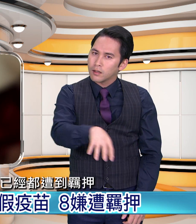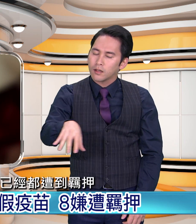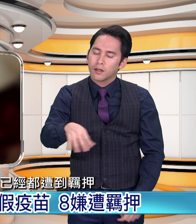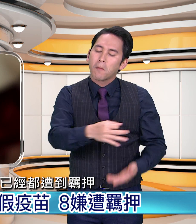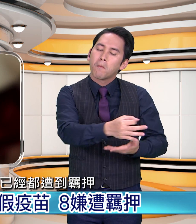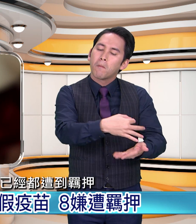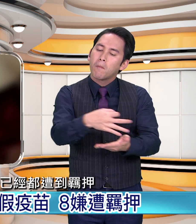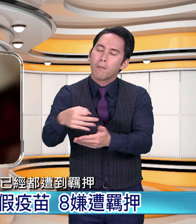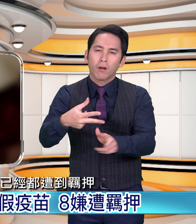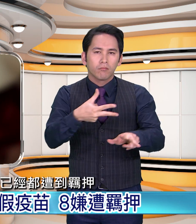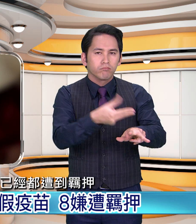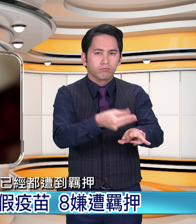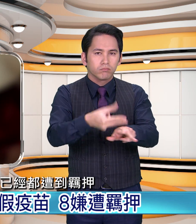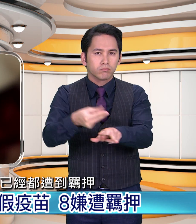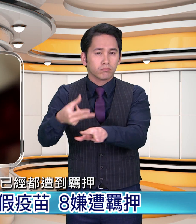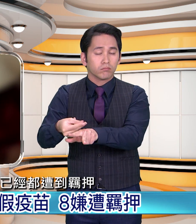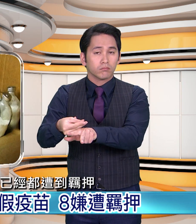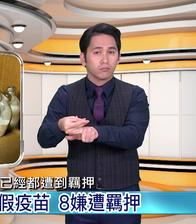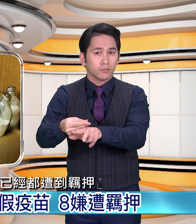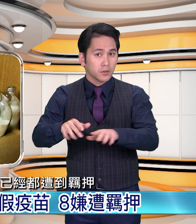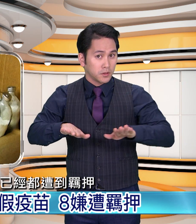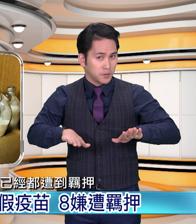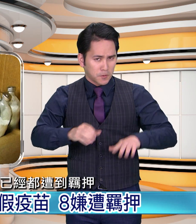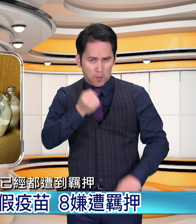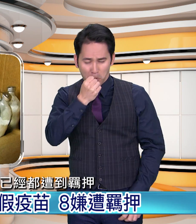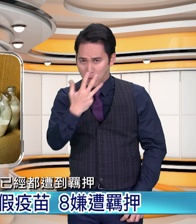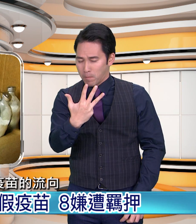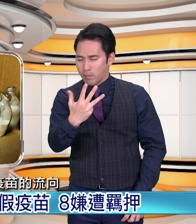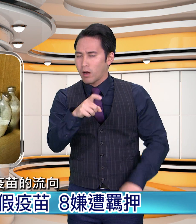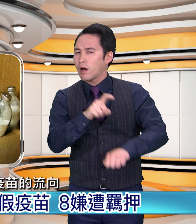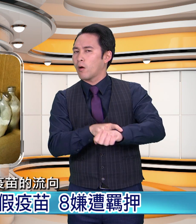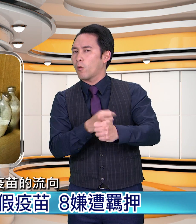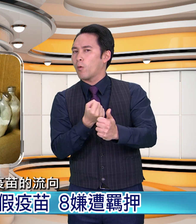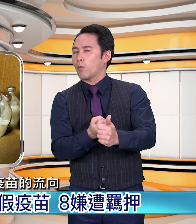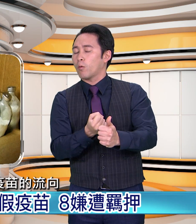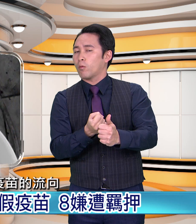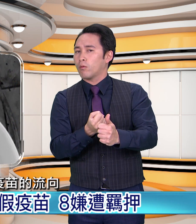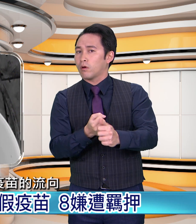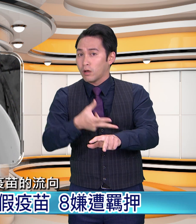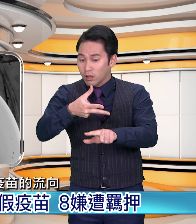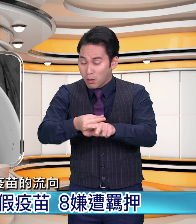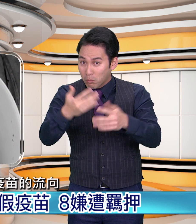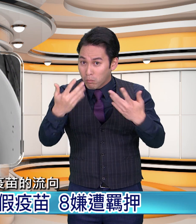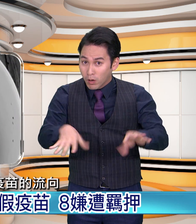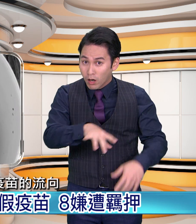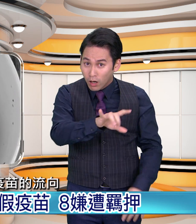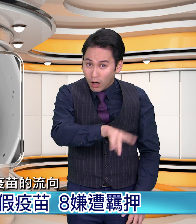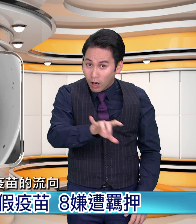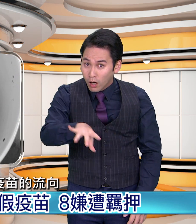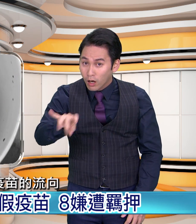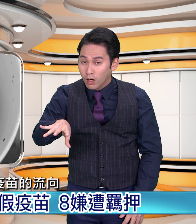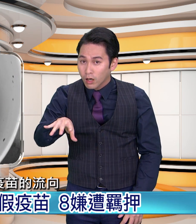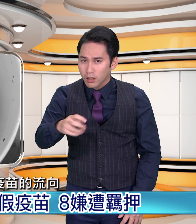八名的嫌犯已经都遭到羁押，检调还在追查假疫苗的流向。